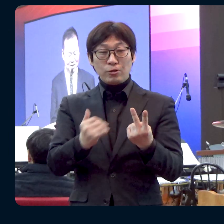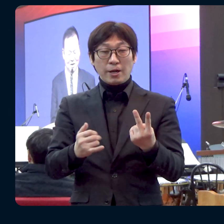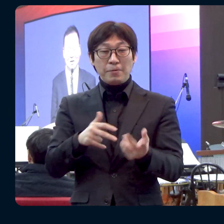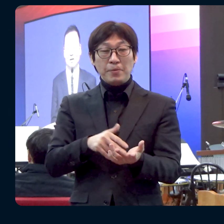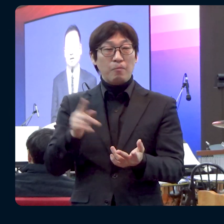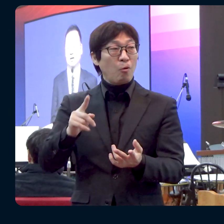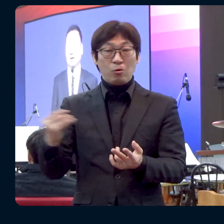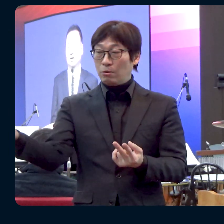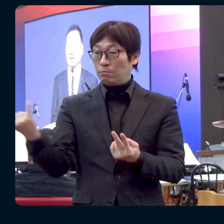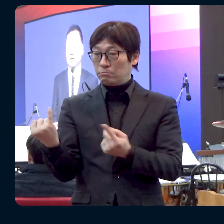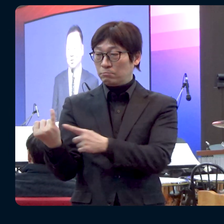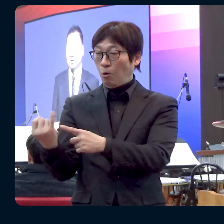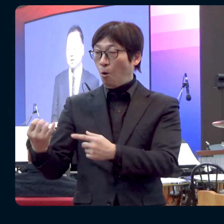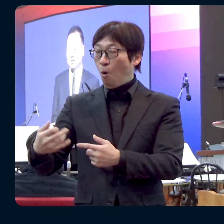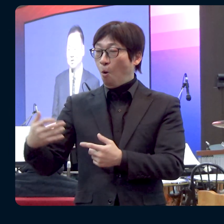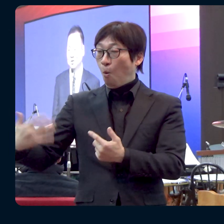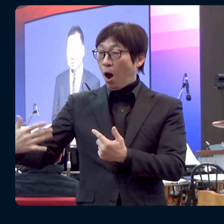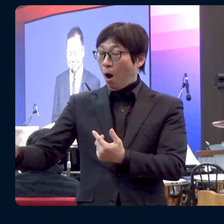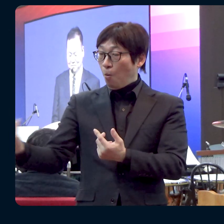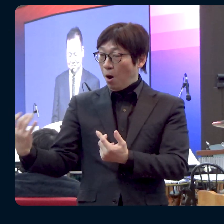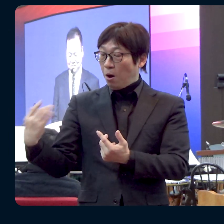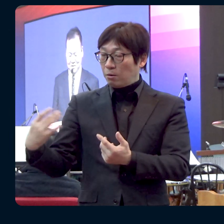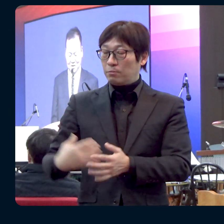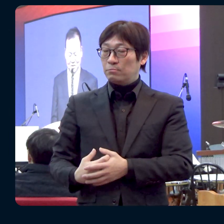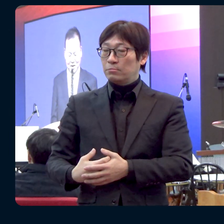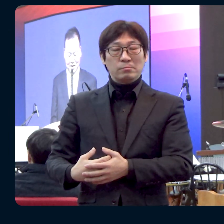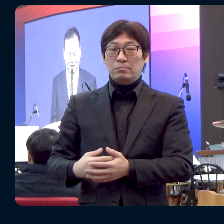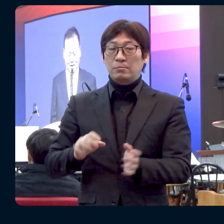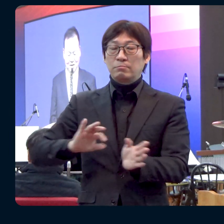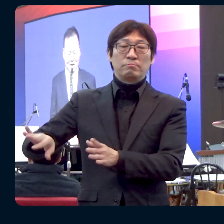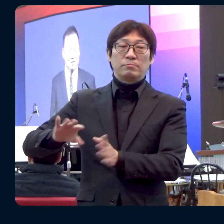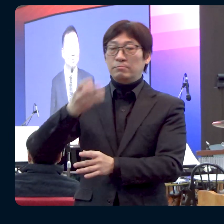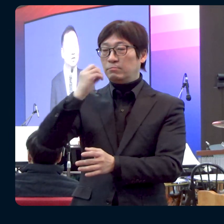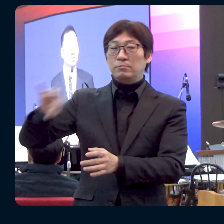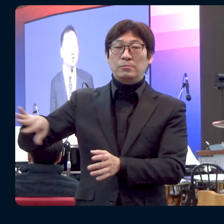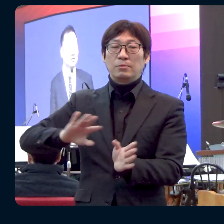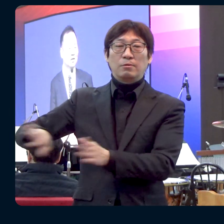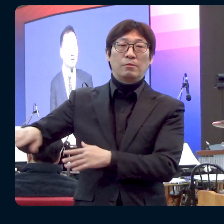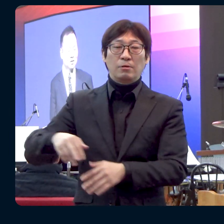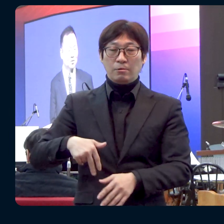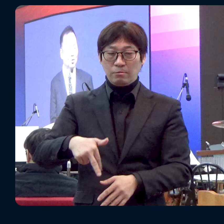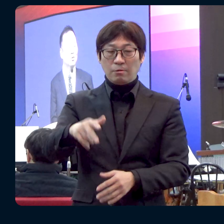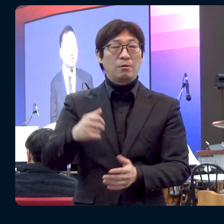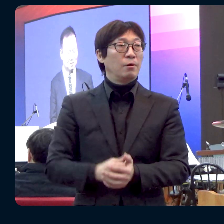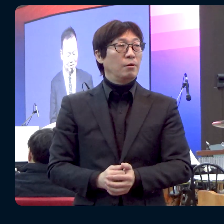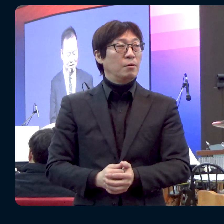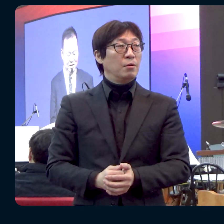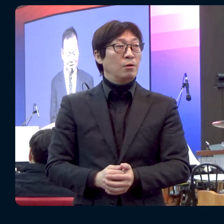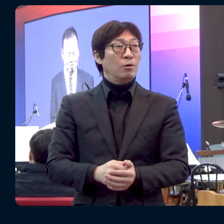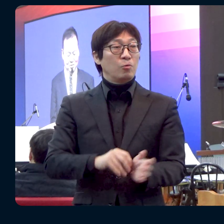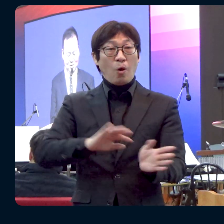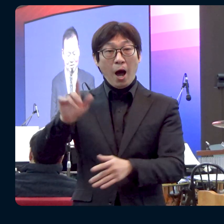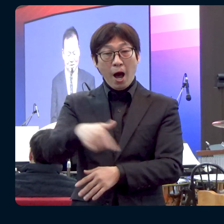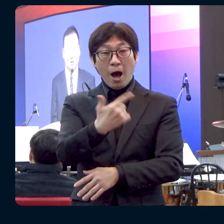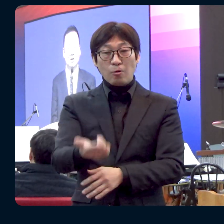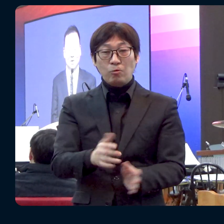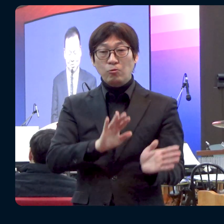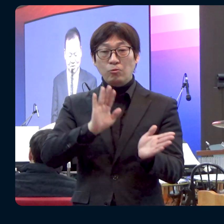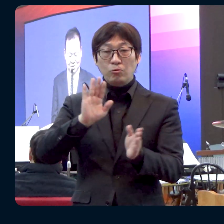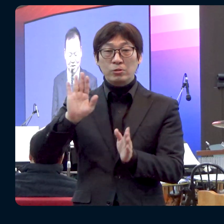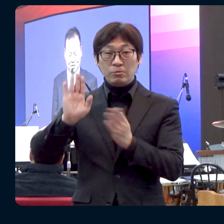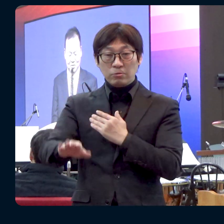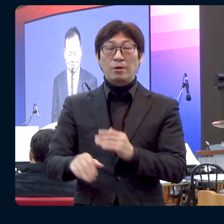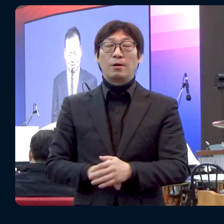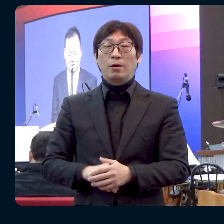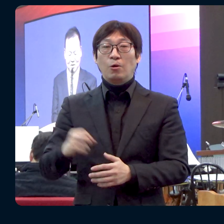길을 갑니다. 기도하러 간 것이죠. 그런데 다음 날도 길을 가는데 또 와서 그렇게 얘기를 하고, 그 다음